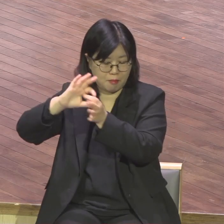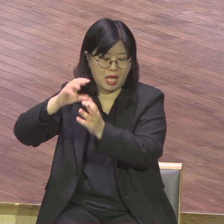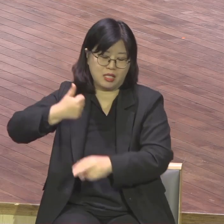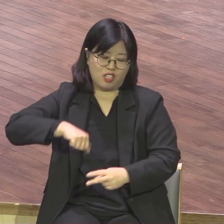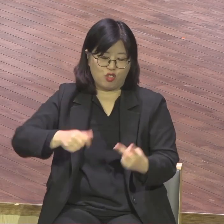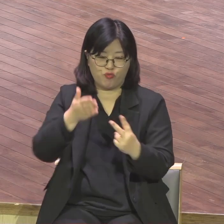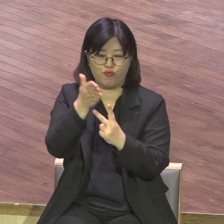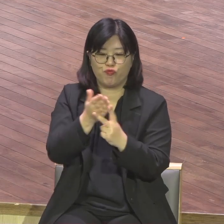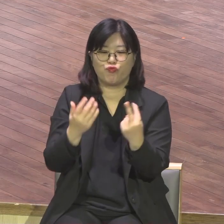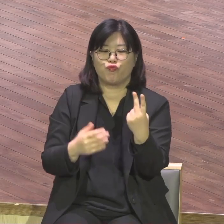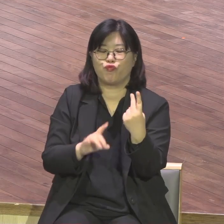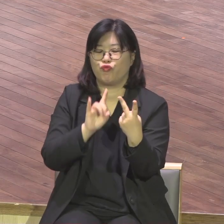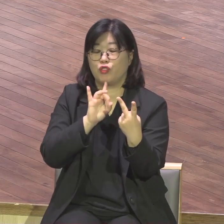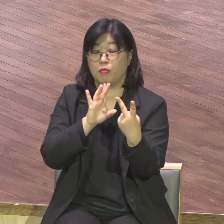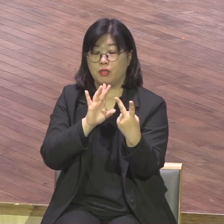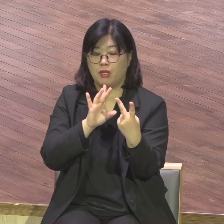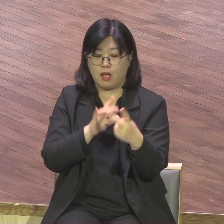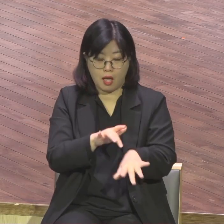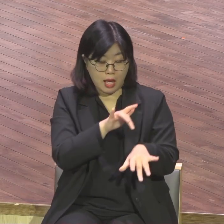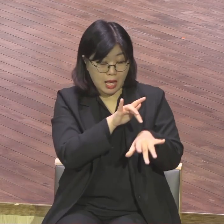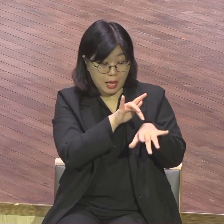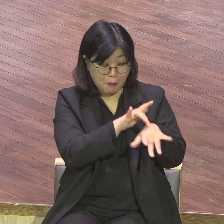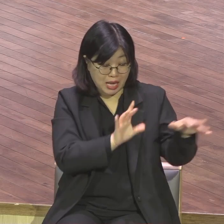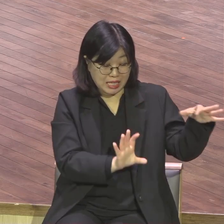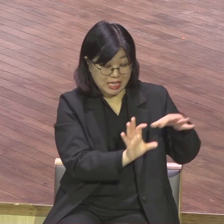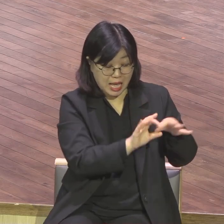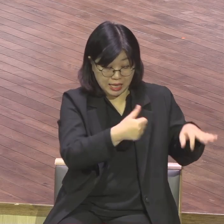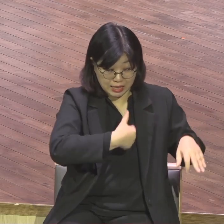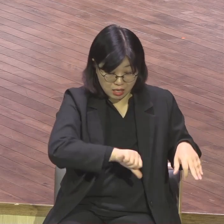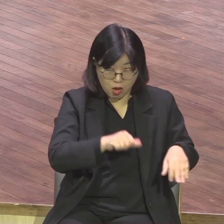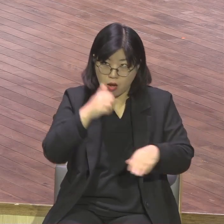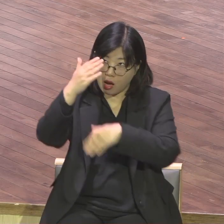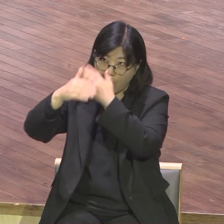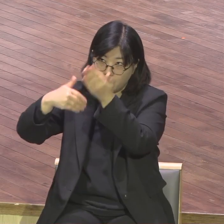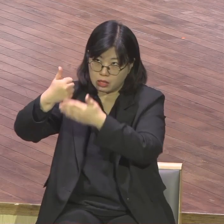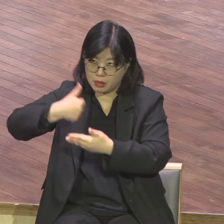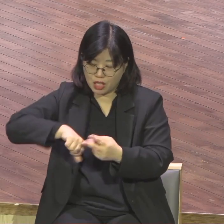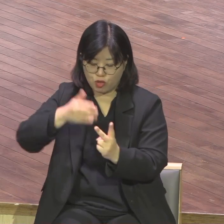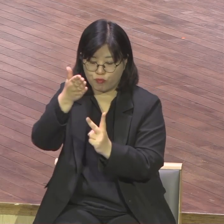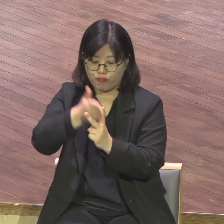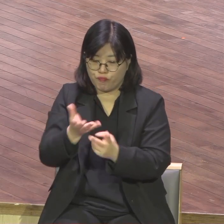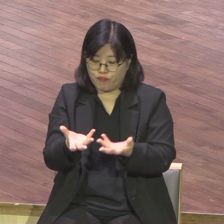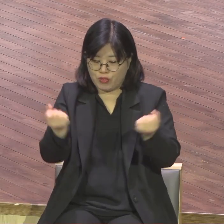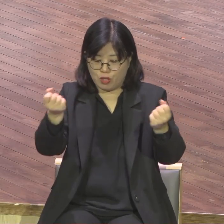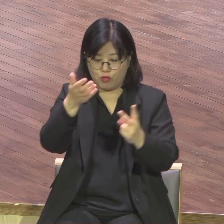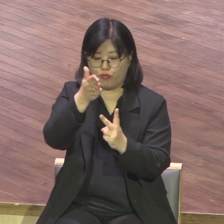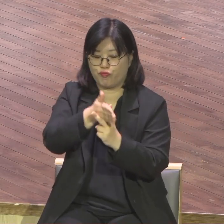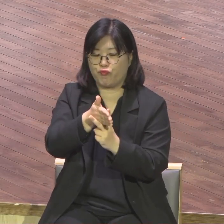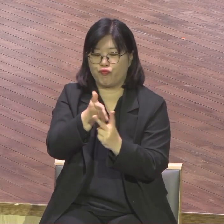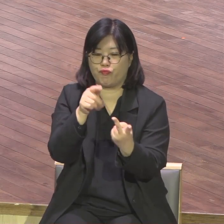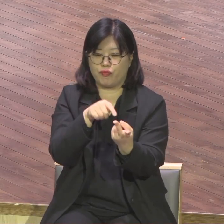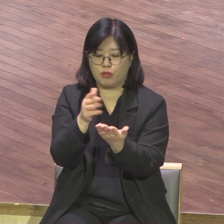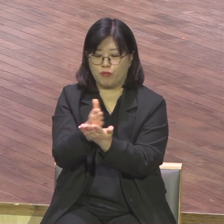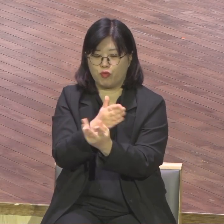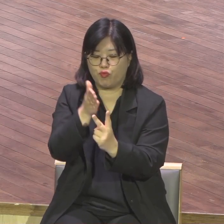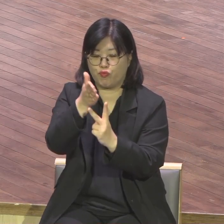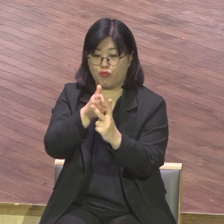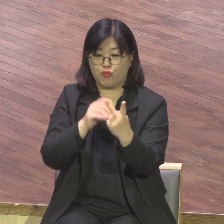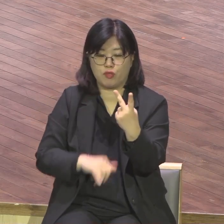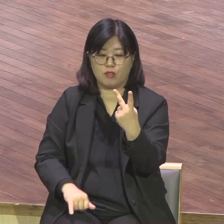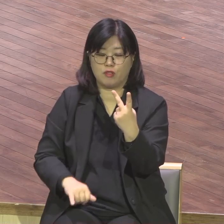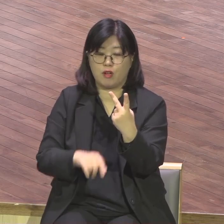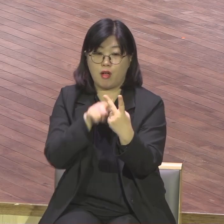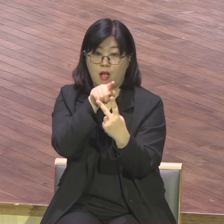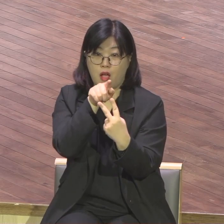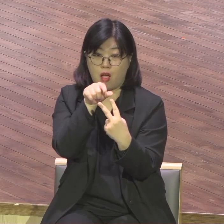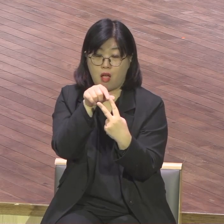두 종류밖에 없습니다. 예수 믿기 전에는 마귀 자식이었어요. 그래서 마귀가 시킨 대로 마귀가